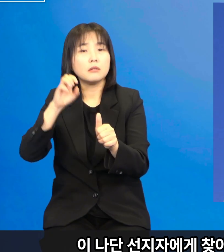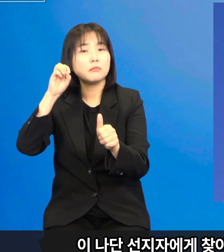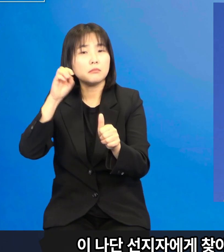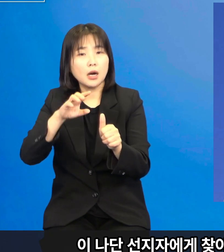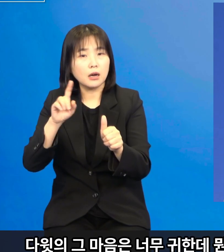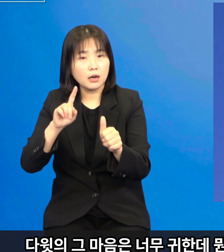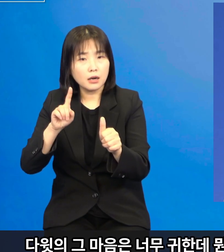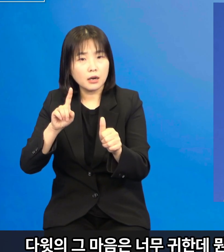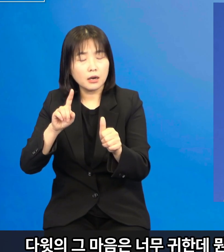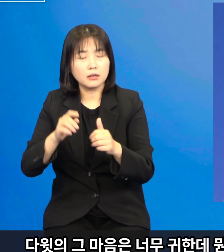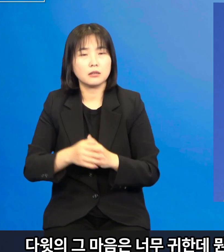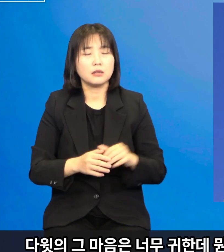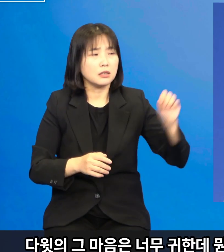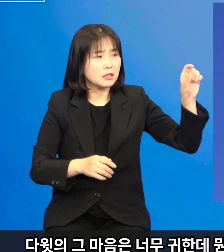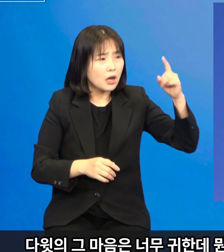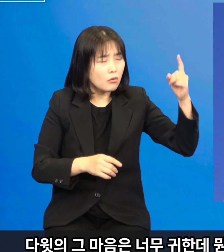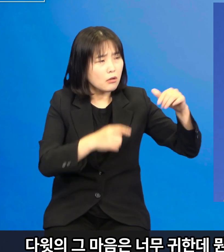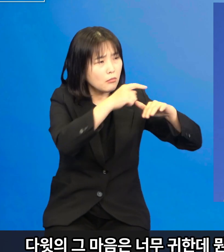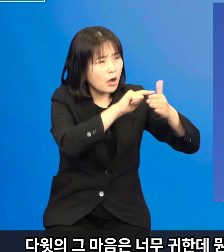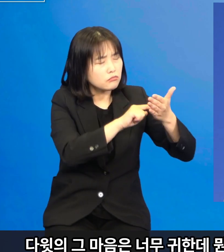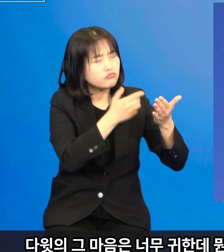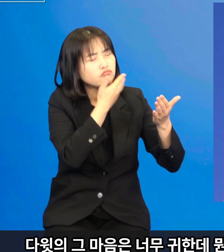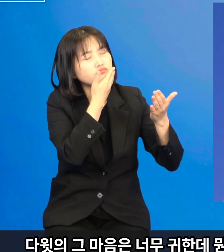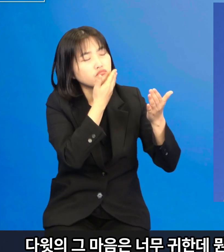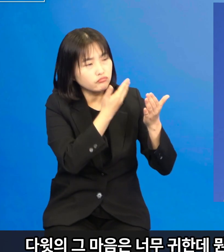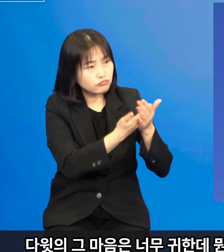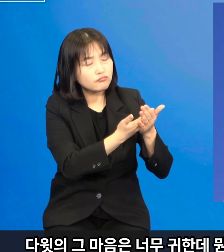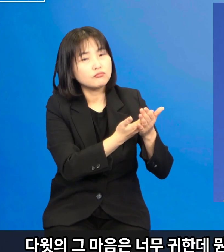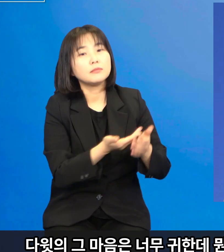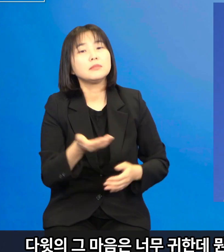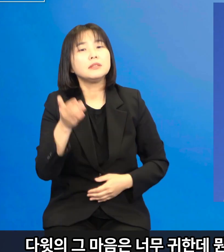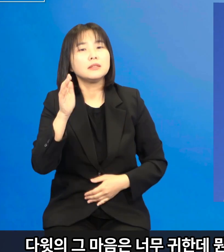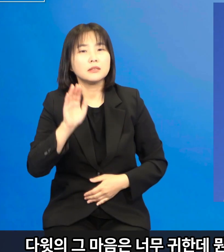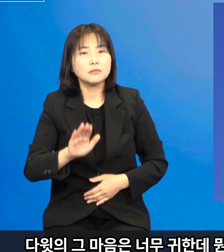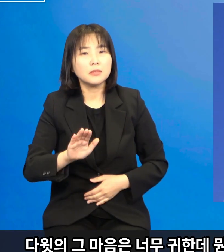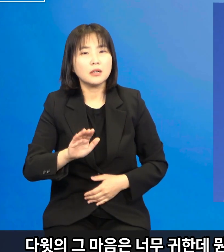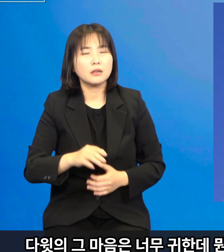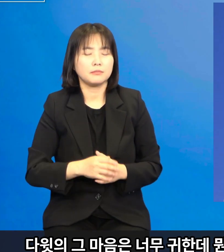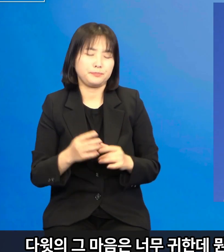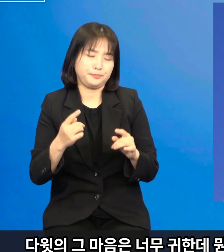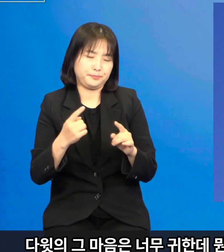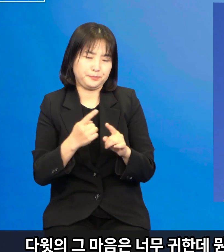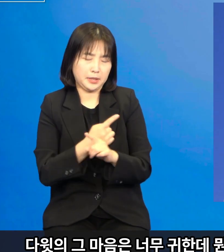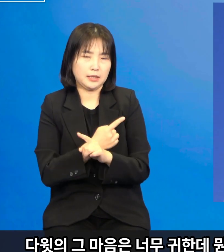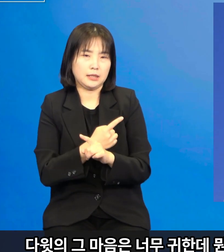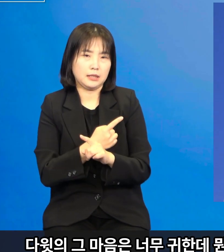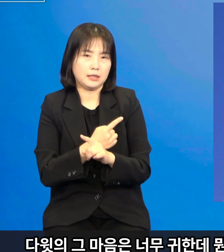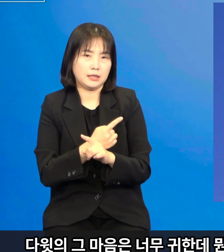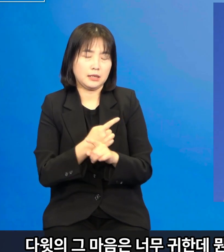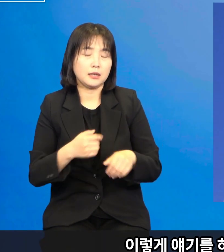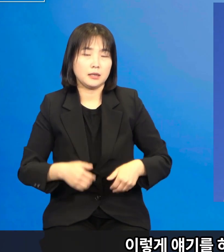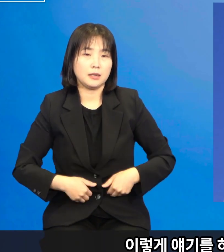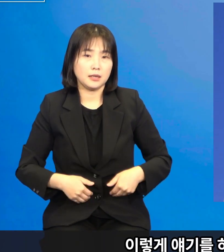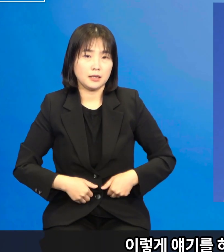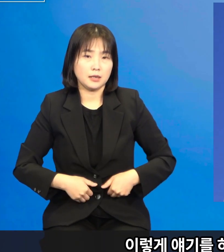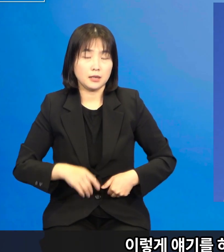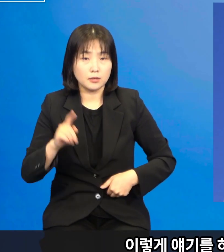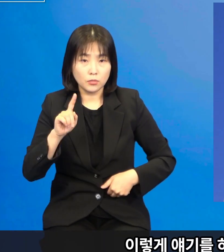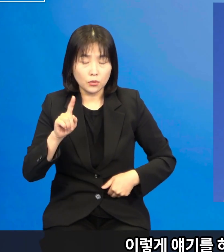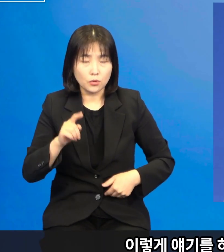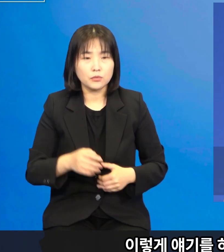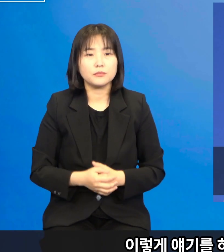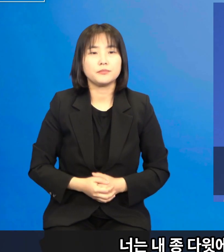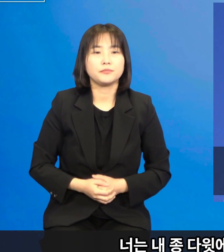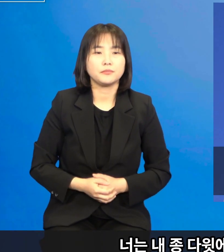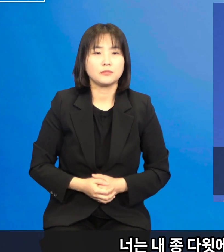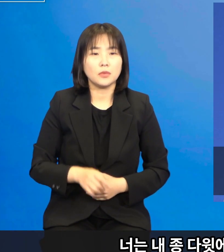하시는데 다윗의 그 마음은 너무 귀한데 뭔가 바꿔야 될 것이 있었던 겁니다. 이렇게 얘기를 하세요.